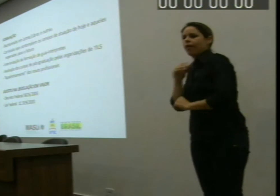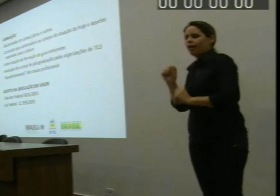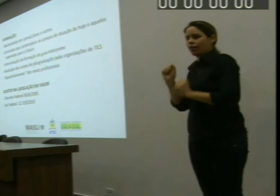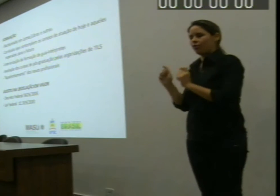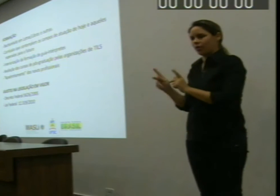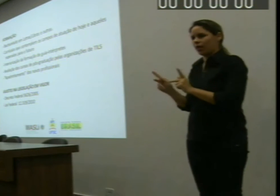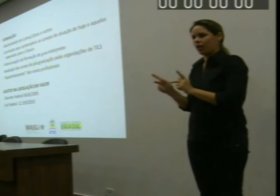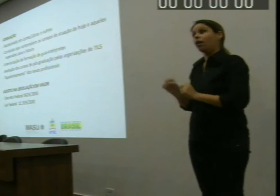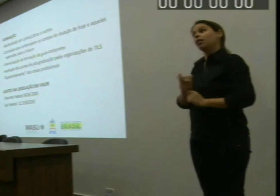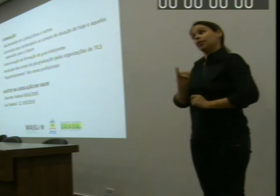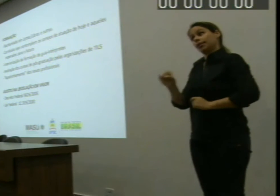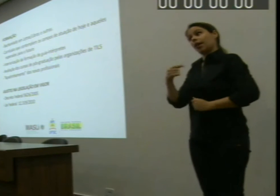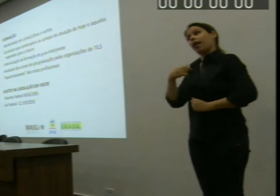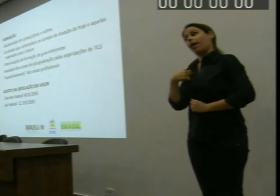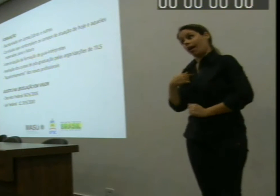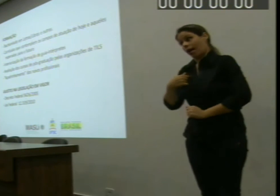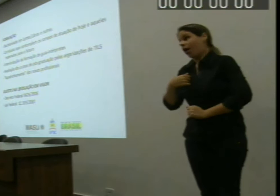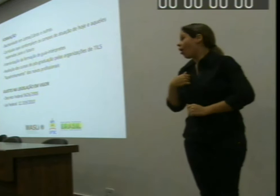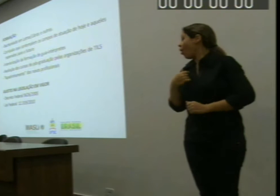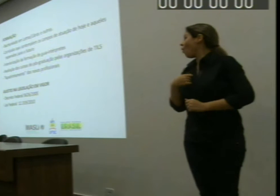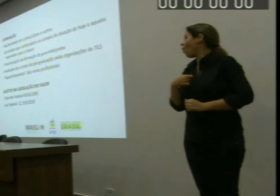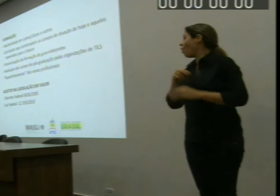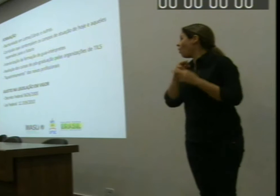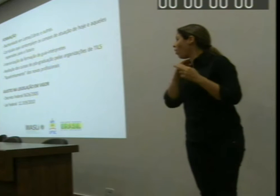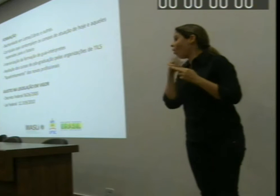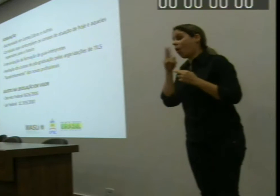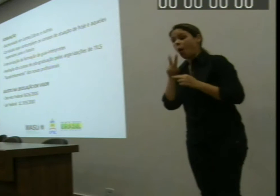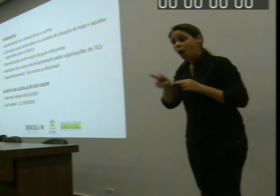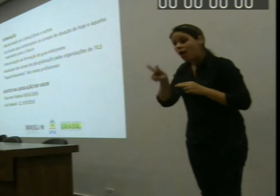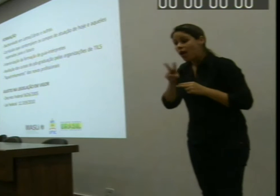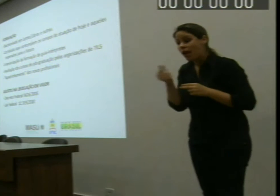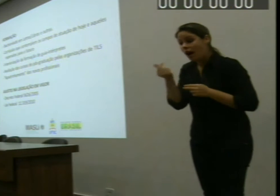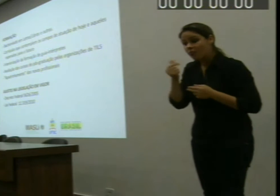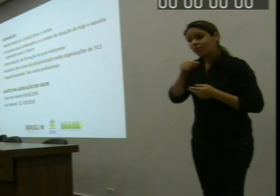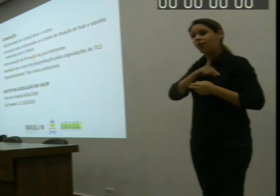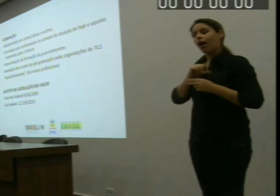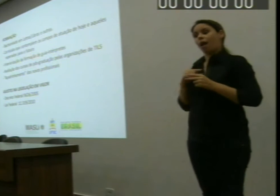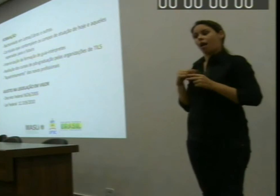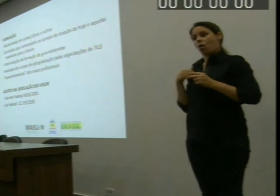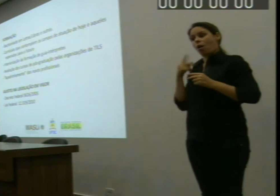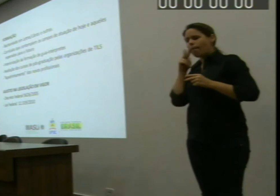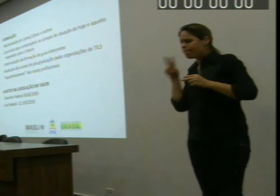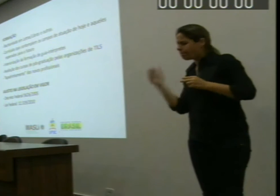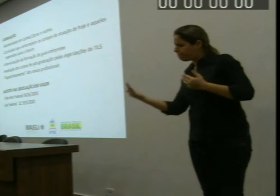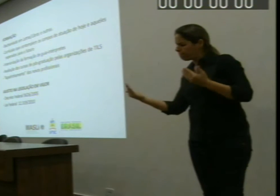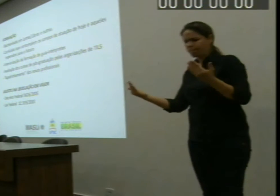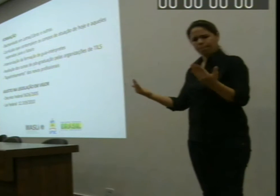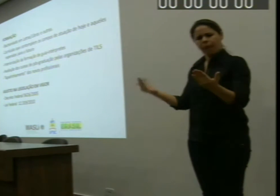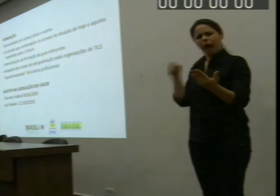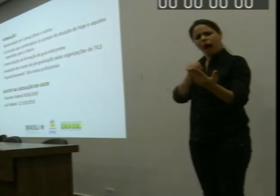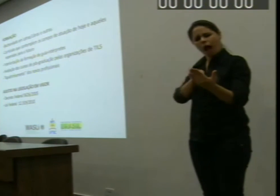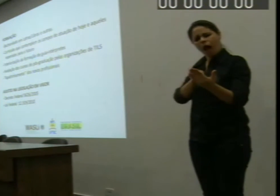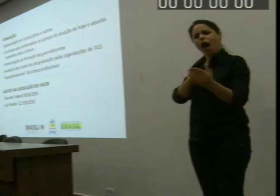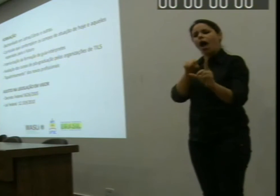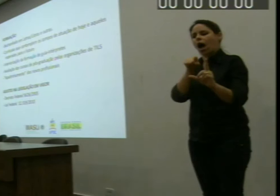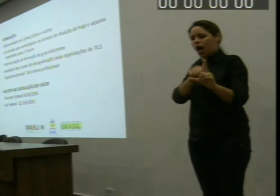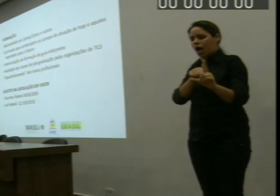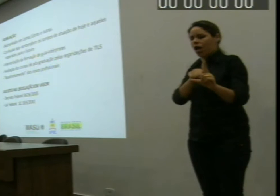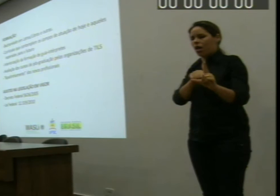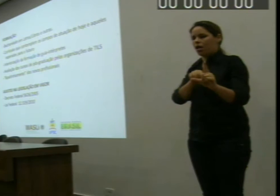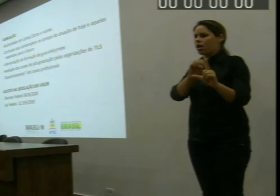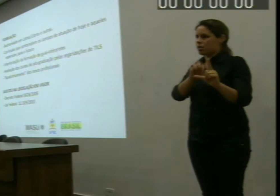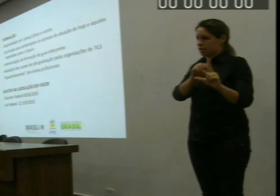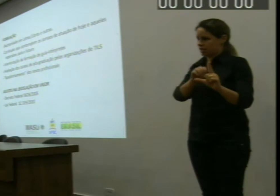se eu fosse puramente gestor eu olhasse para essa situação eu falaria não há lógica o estado Só pode ser obrigado a investir naquilo